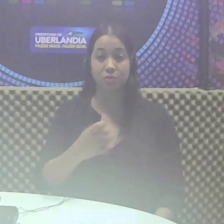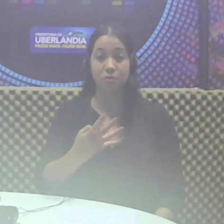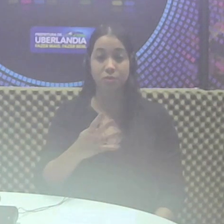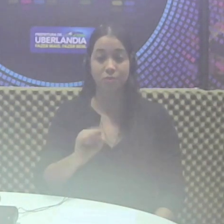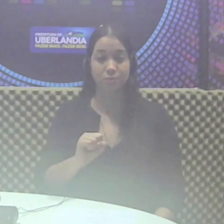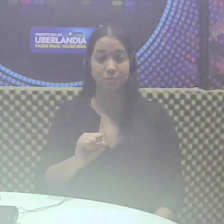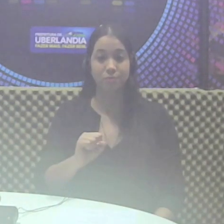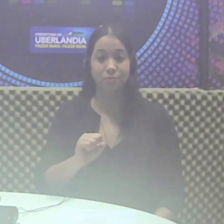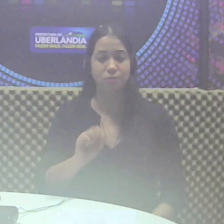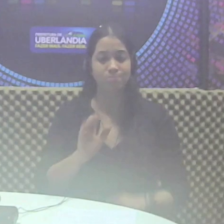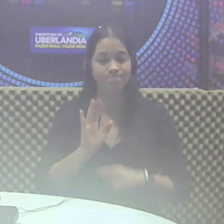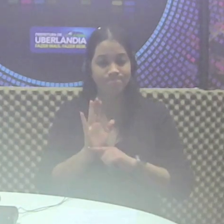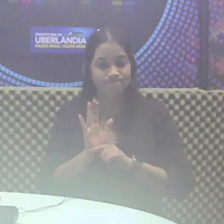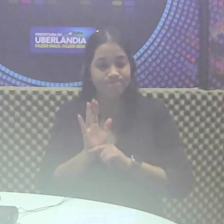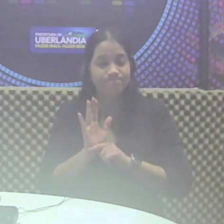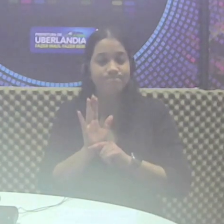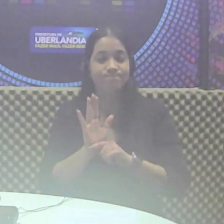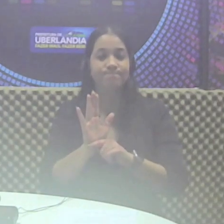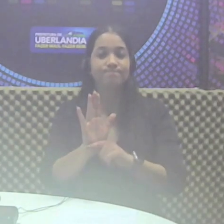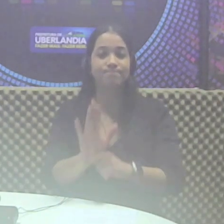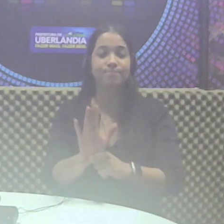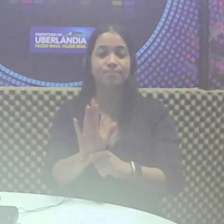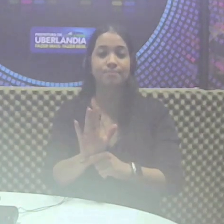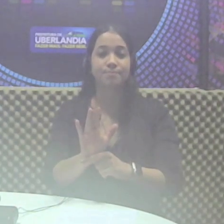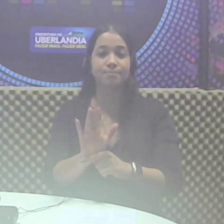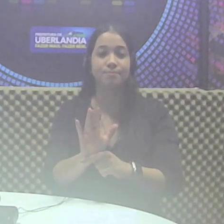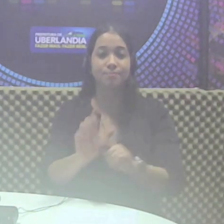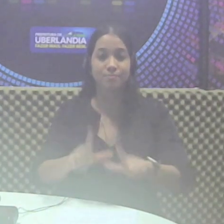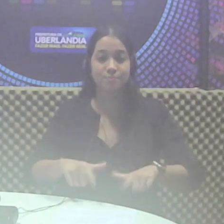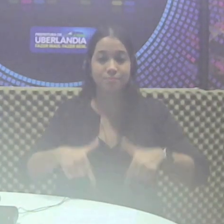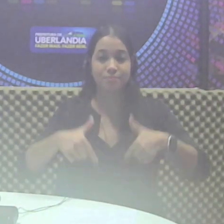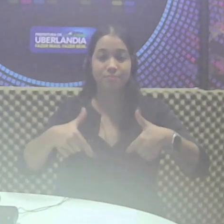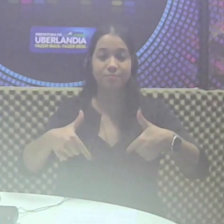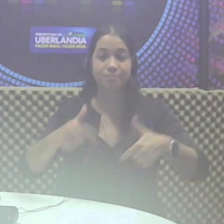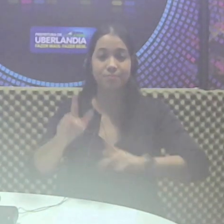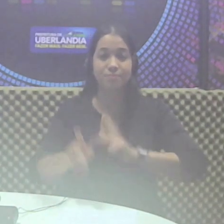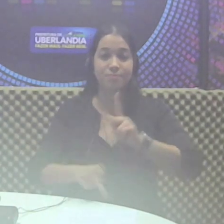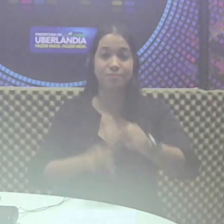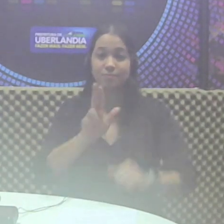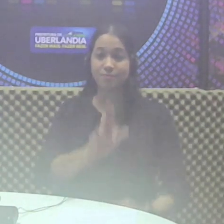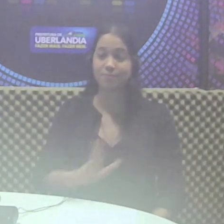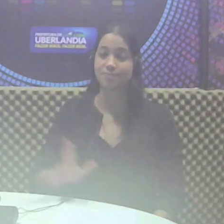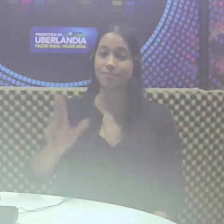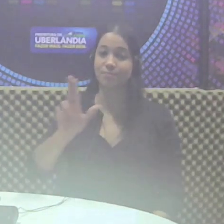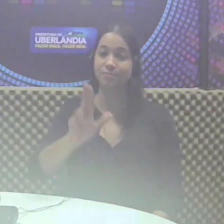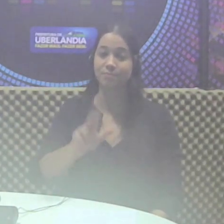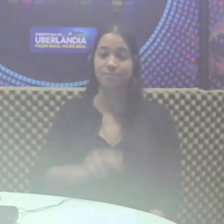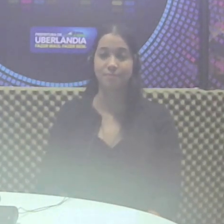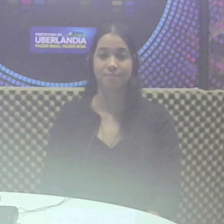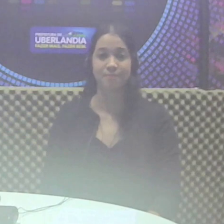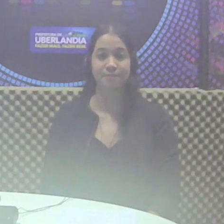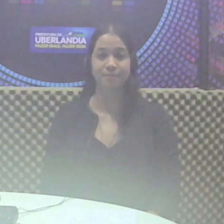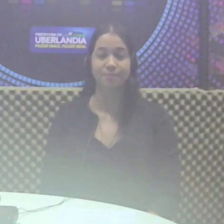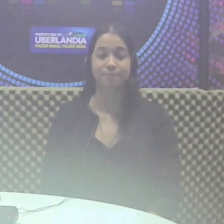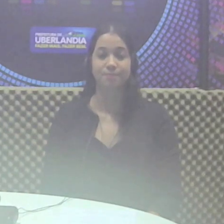99812-5848. Sua ajuda faz muita diferença. Uma iniciativa do povo de Uberlândia.